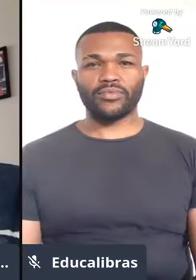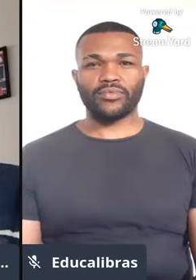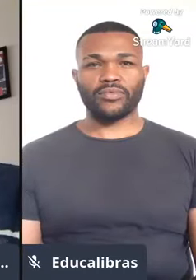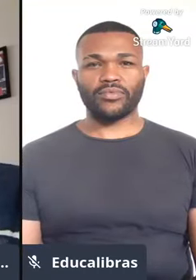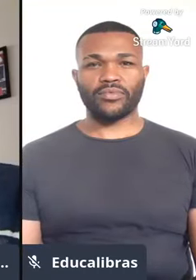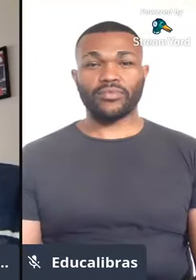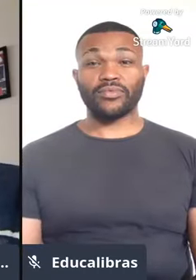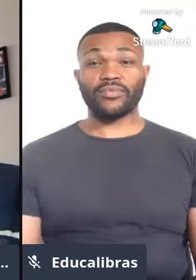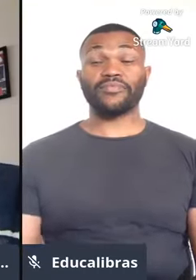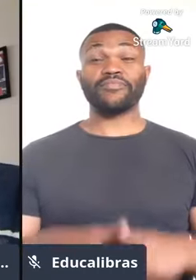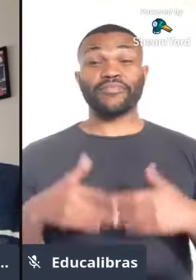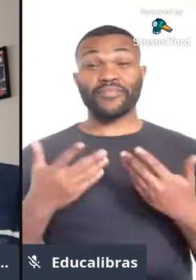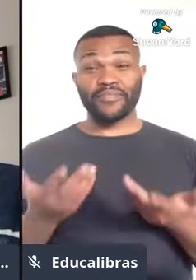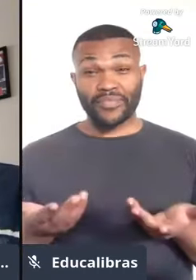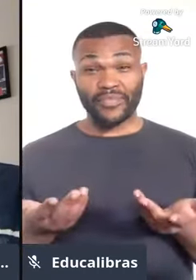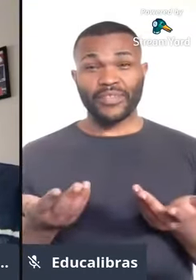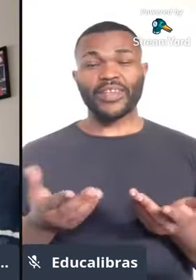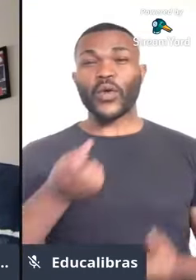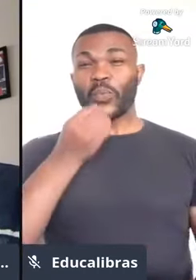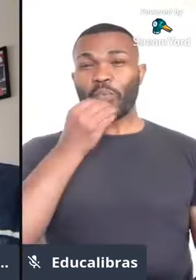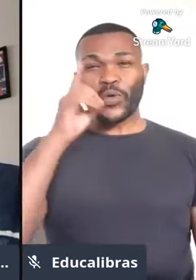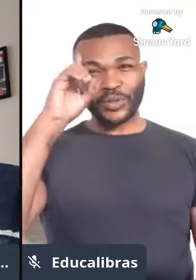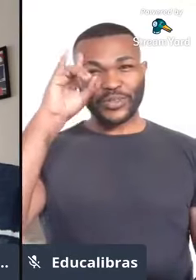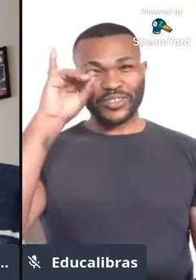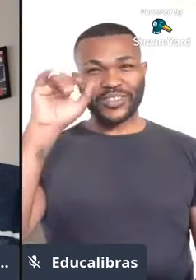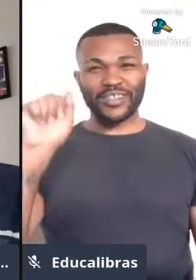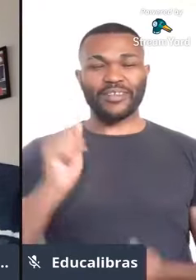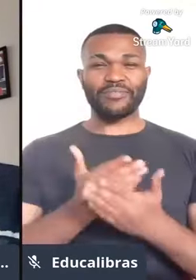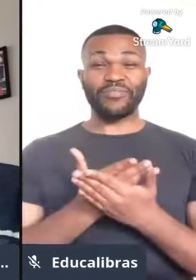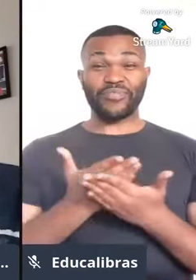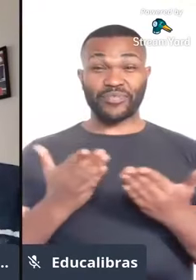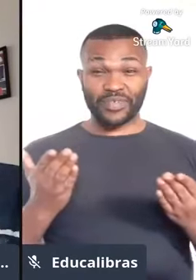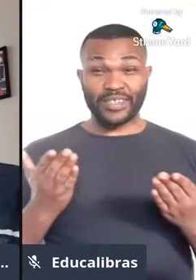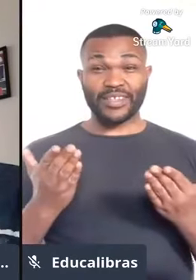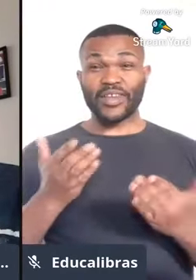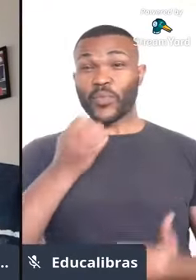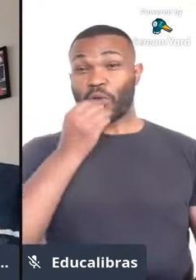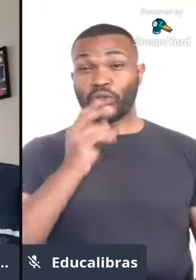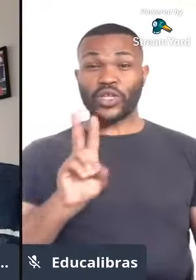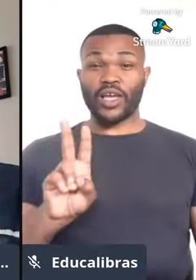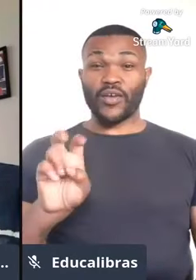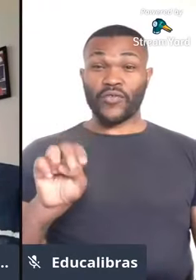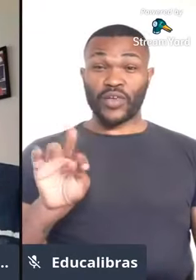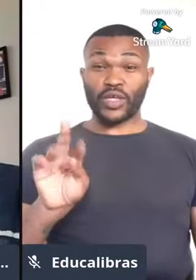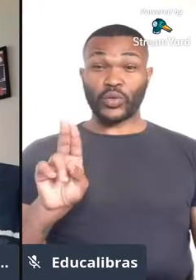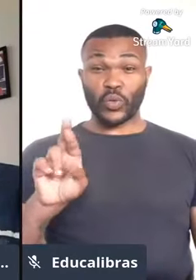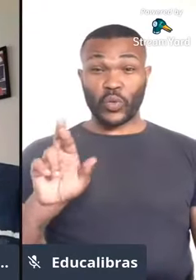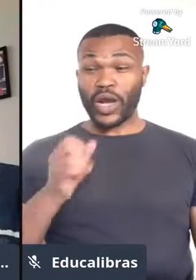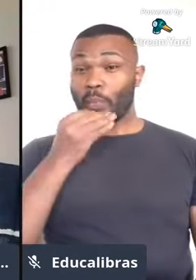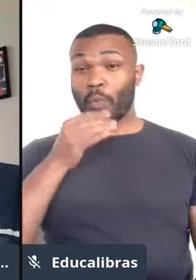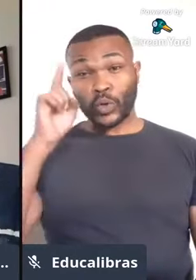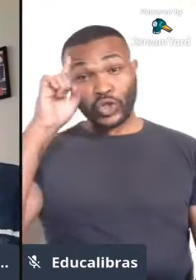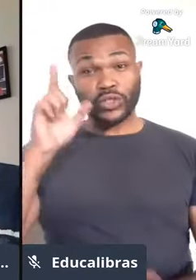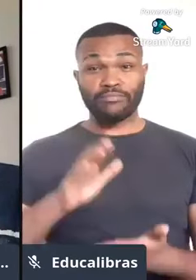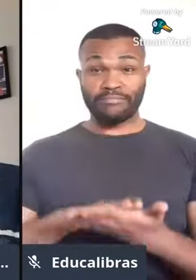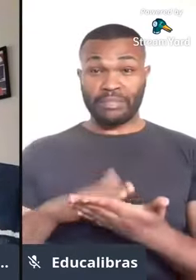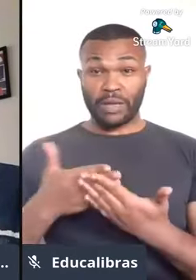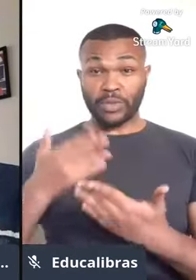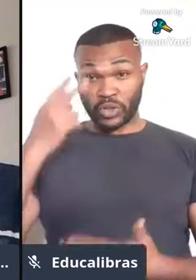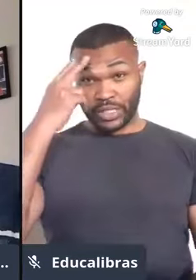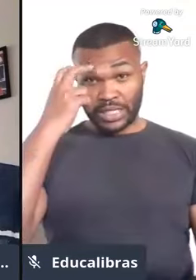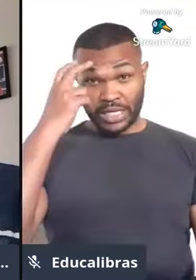Bom, bom dia a todos. Bom dia, Ventura. Bom dia, Adriano. Ventura, eu vou falar